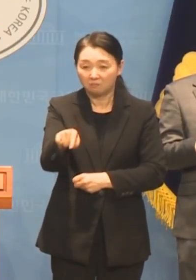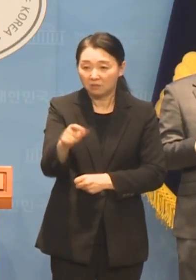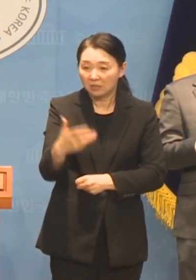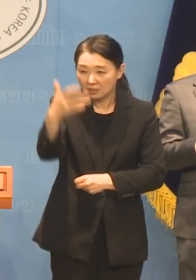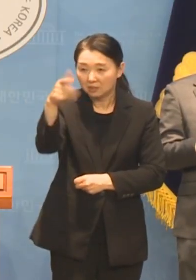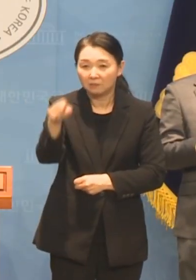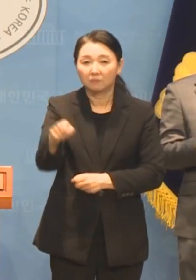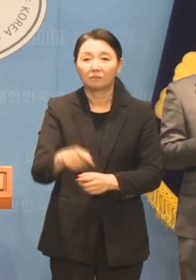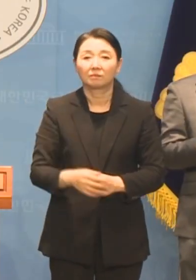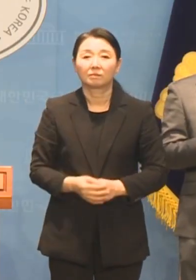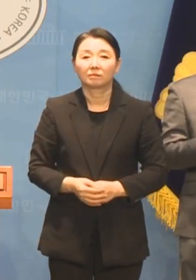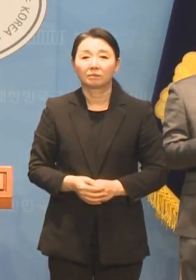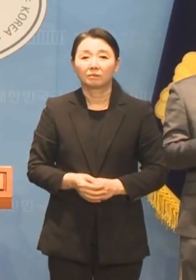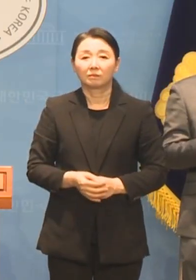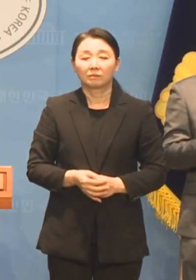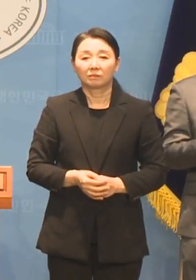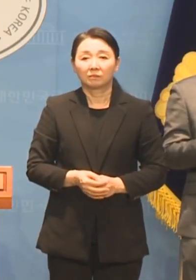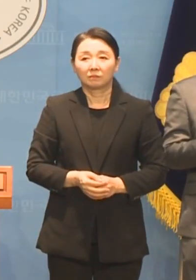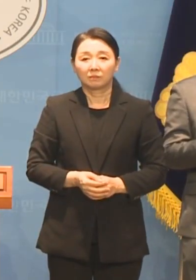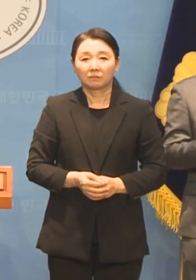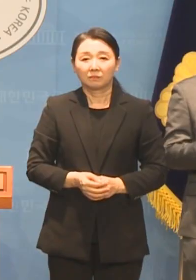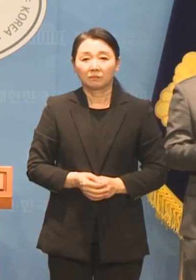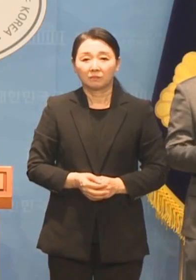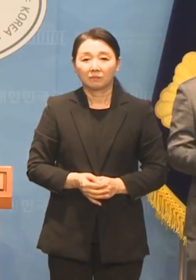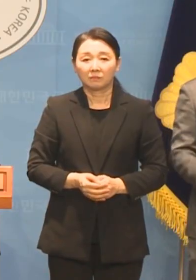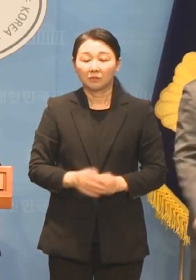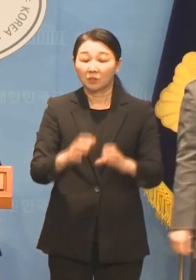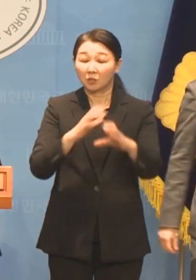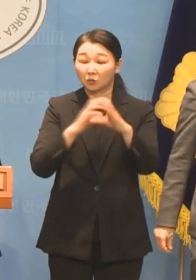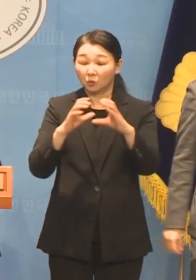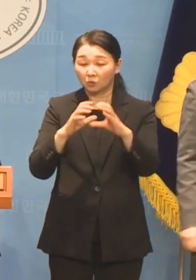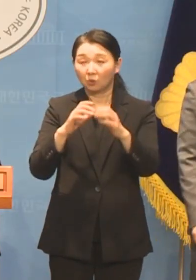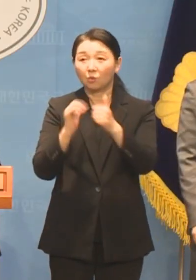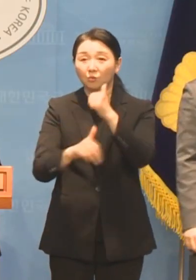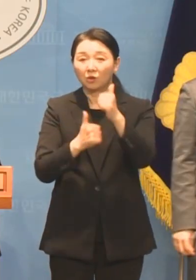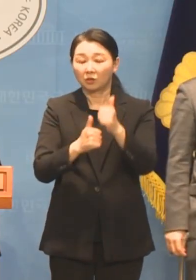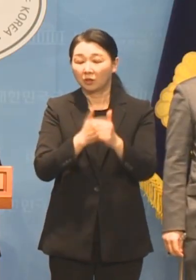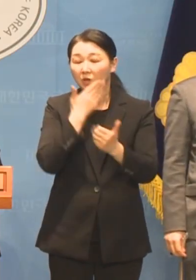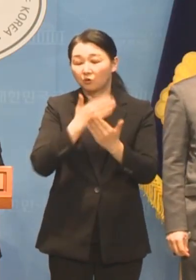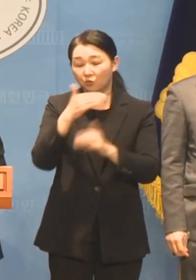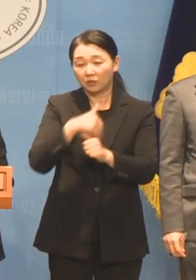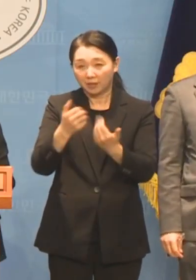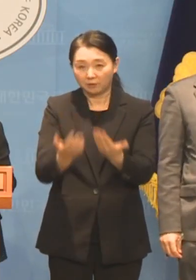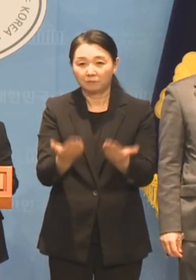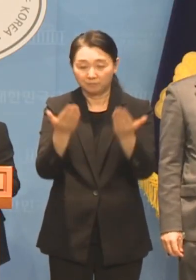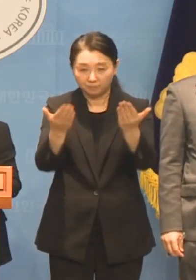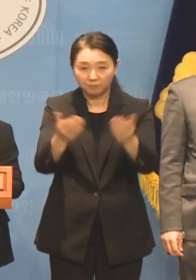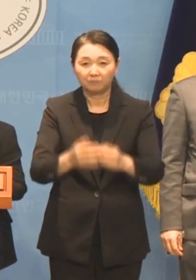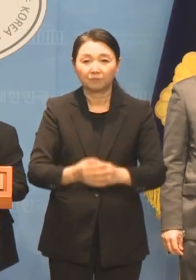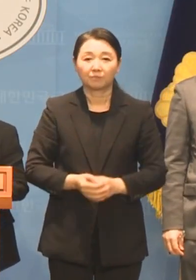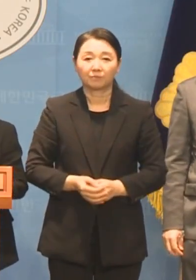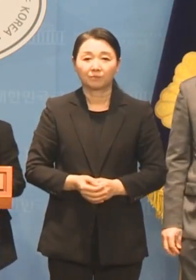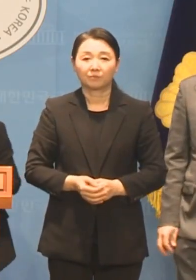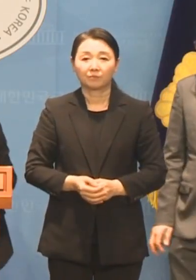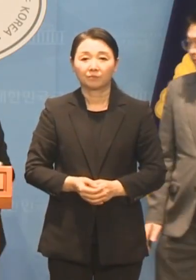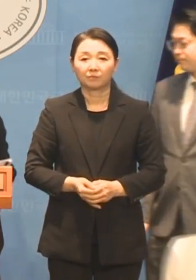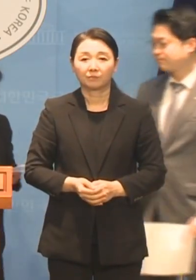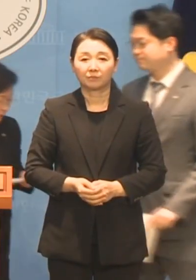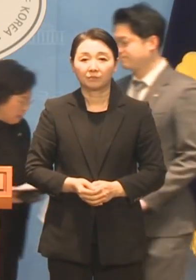글이 게시되기도 하였습니다. 다음으로 소통위원회 주요 현황에 대해서 김동화 의원이